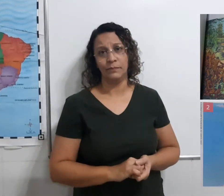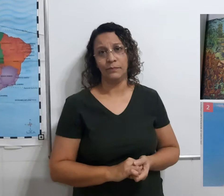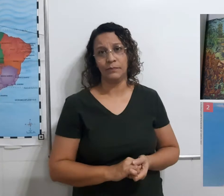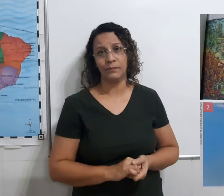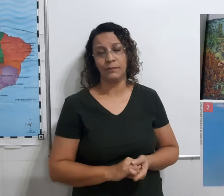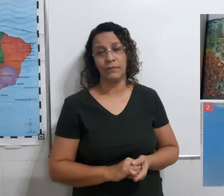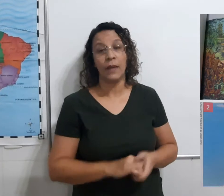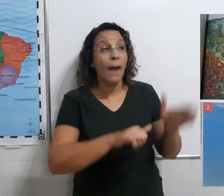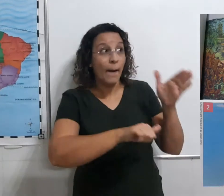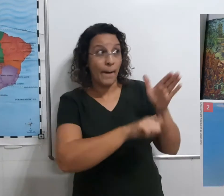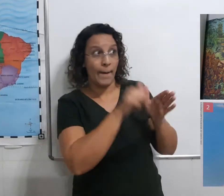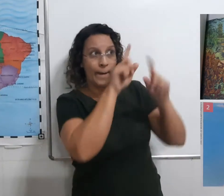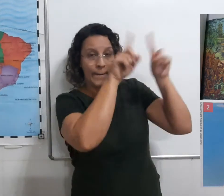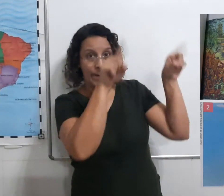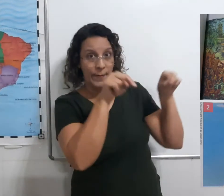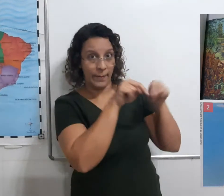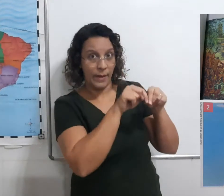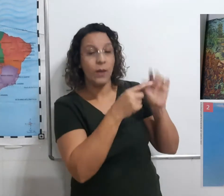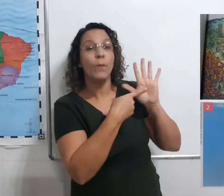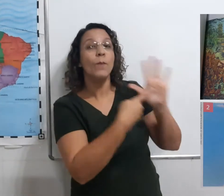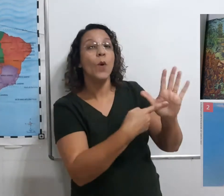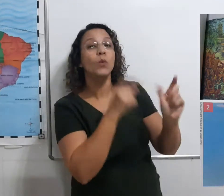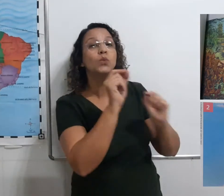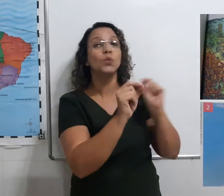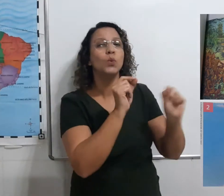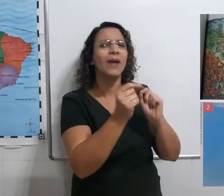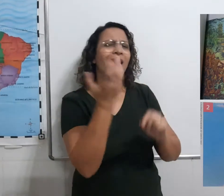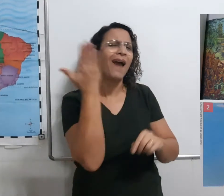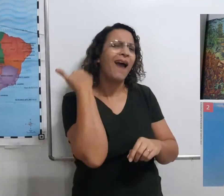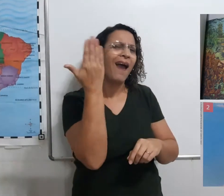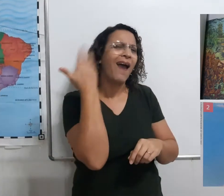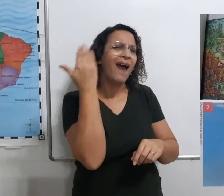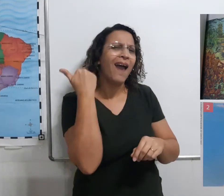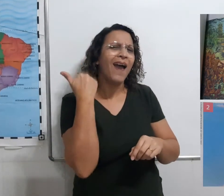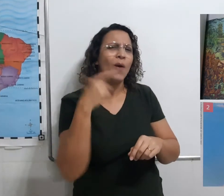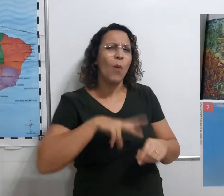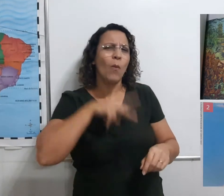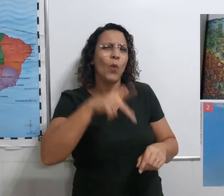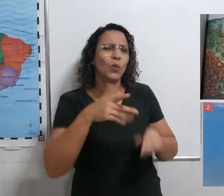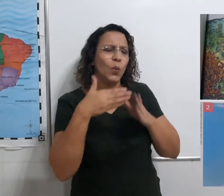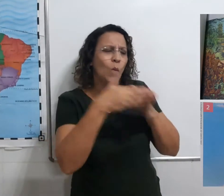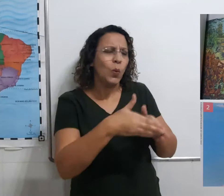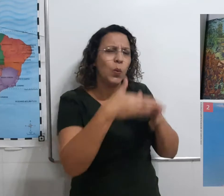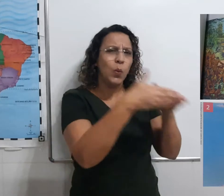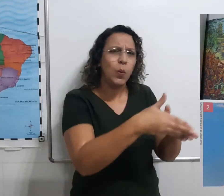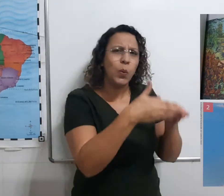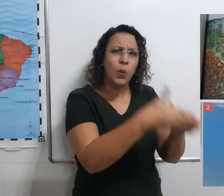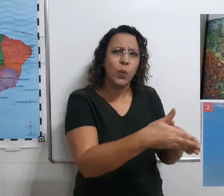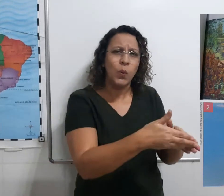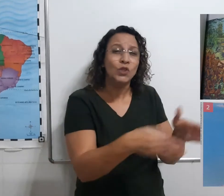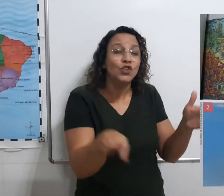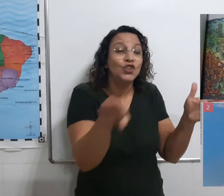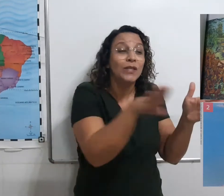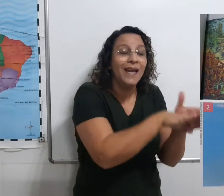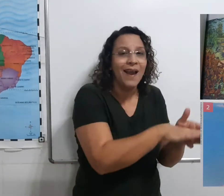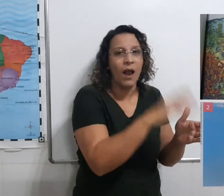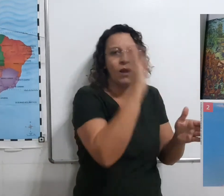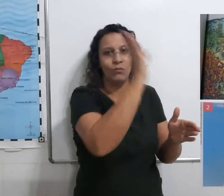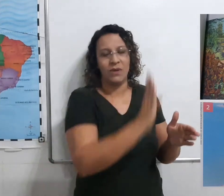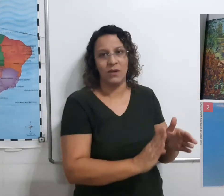A primeira mostra a época em que os portugueses desembarcaram no Brasil, no ano de